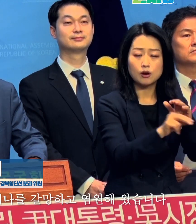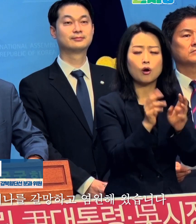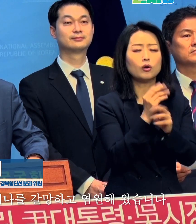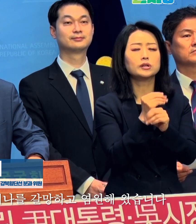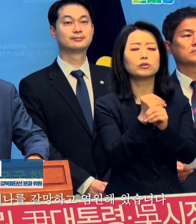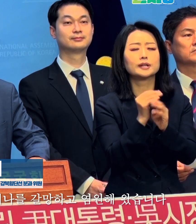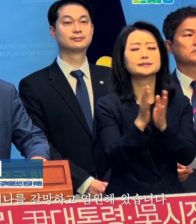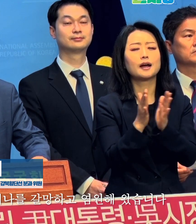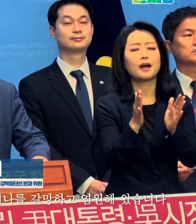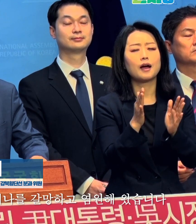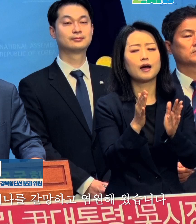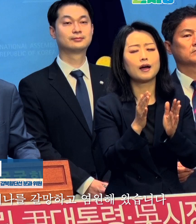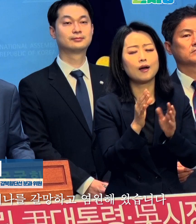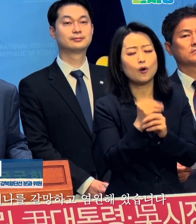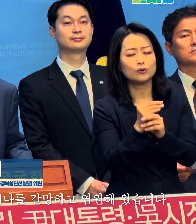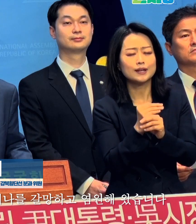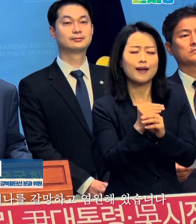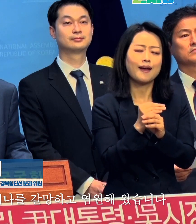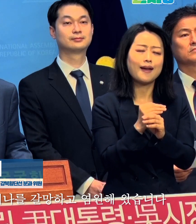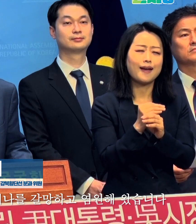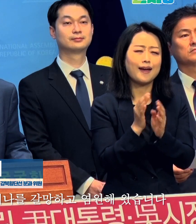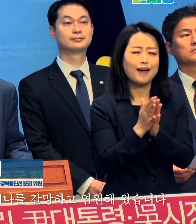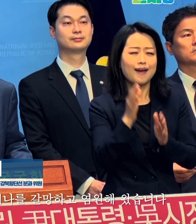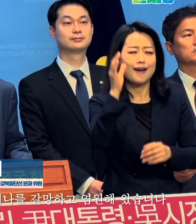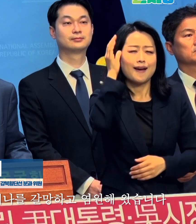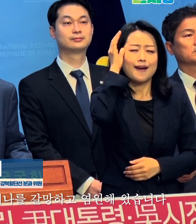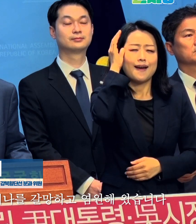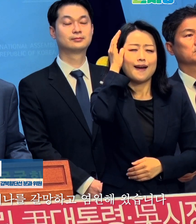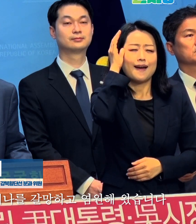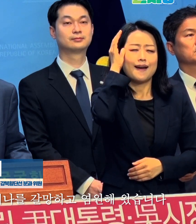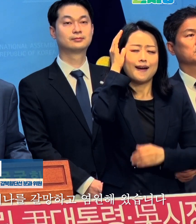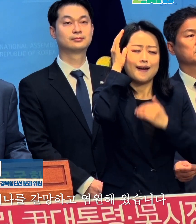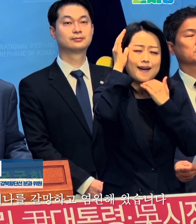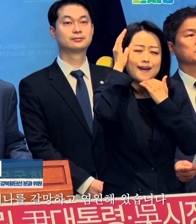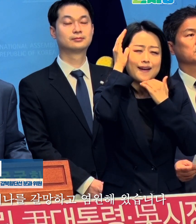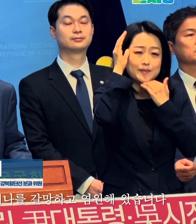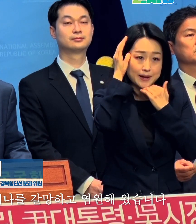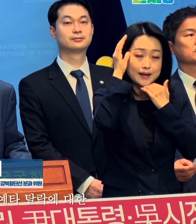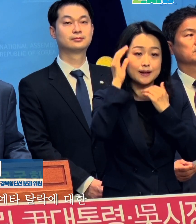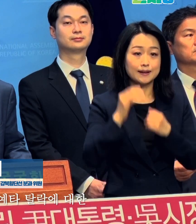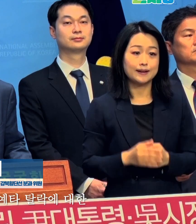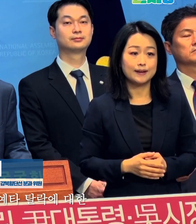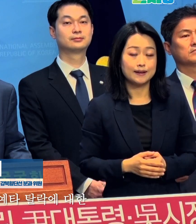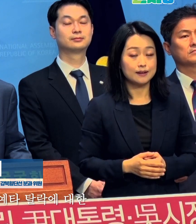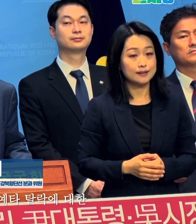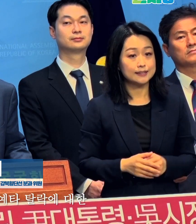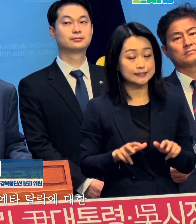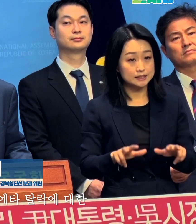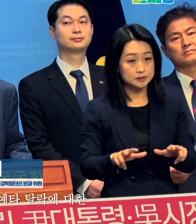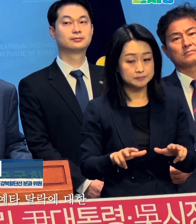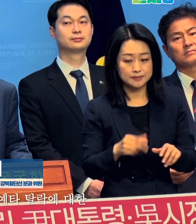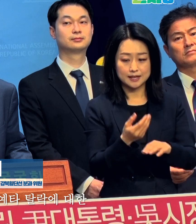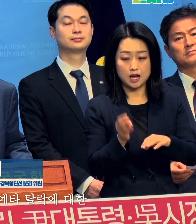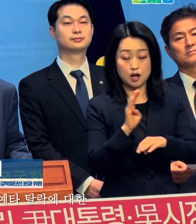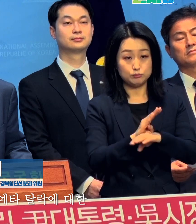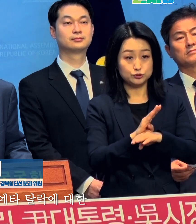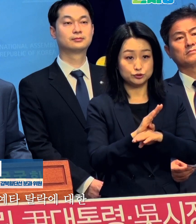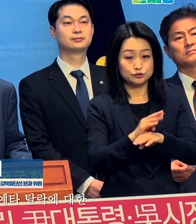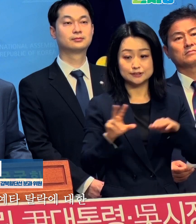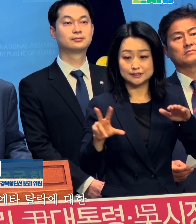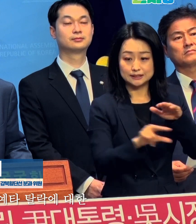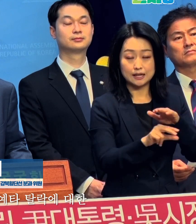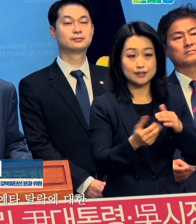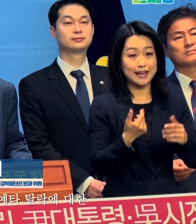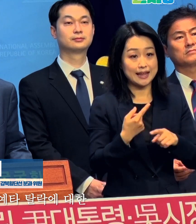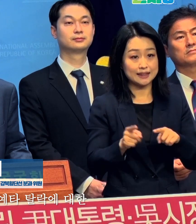언제 착공하고 언제 준공되나를 갈망하고 염원해 왔습니다. 이번 강북횡단선에